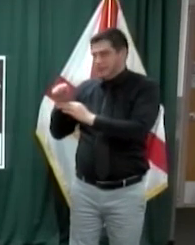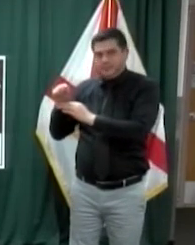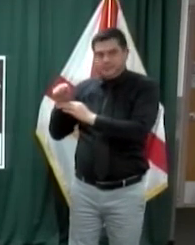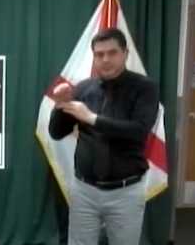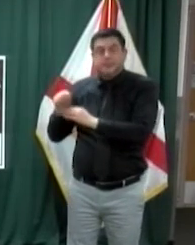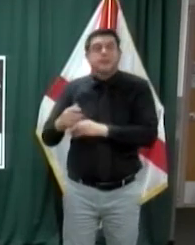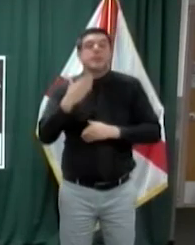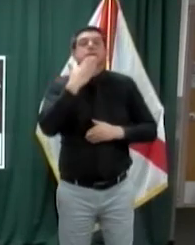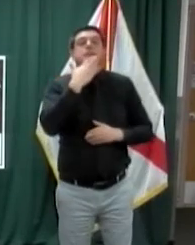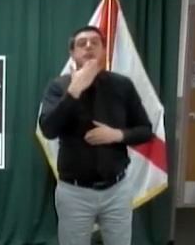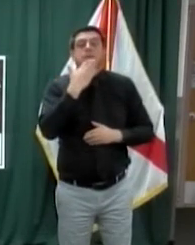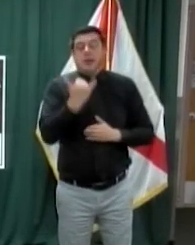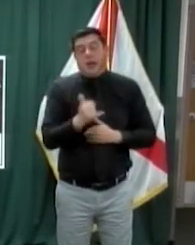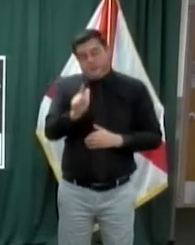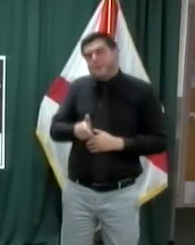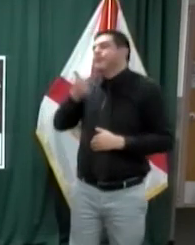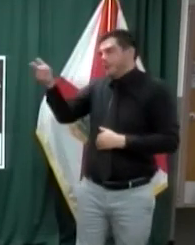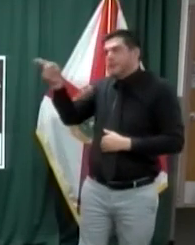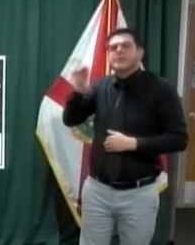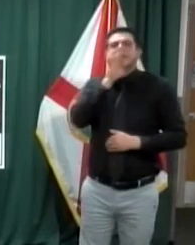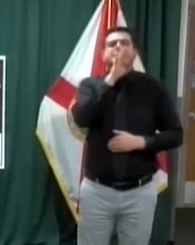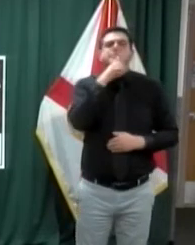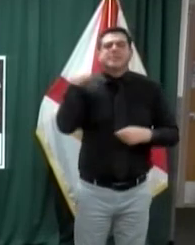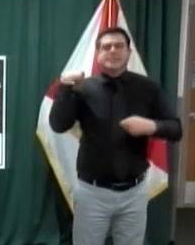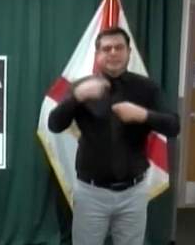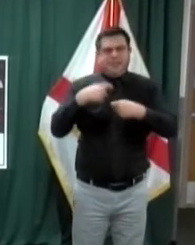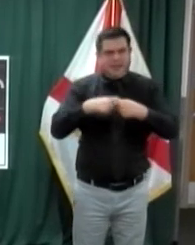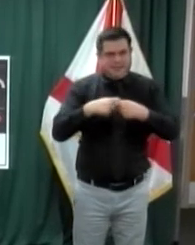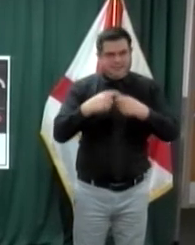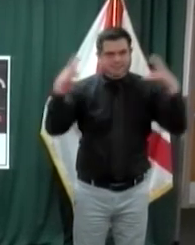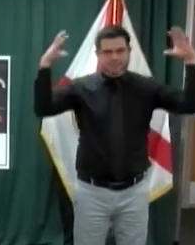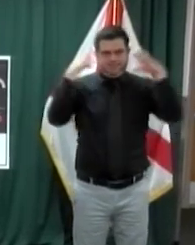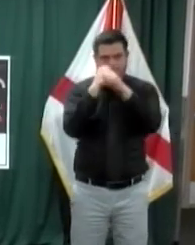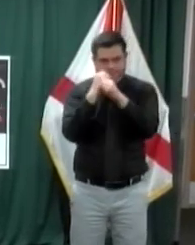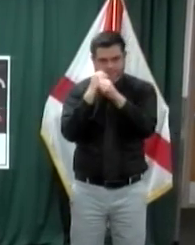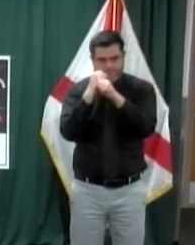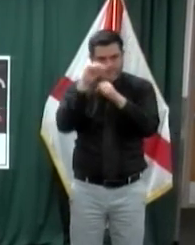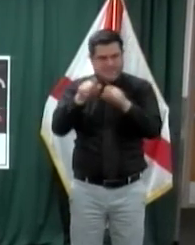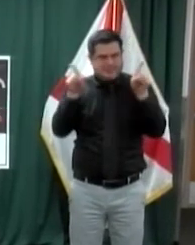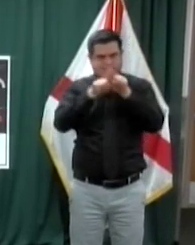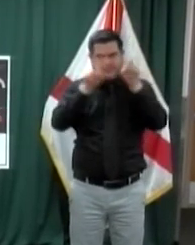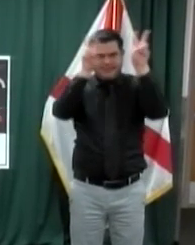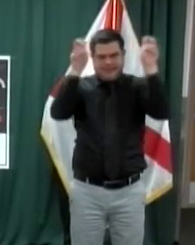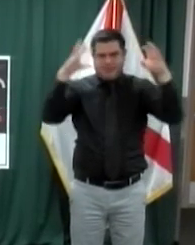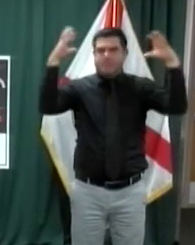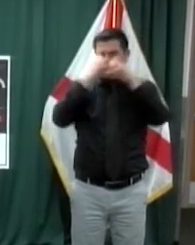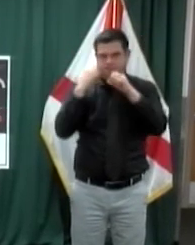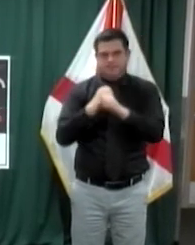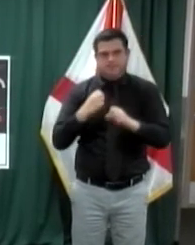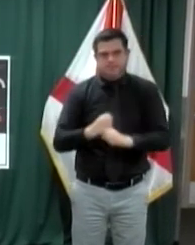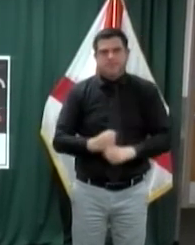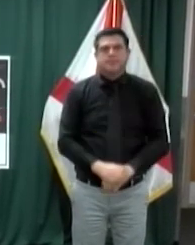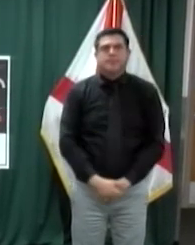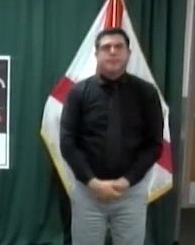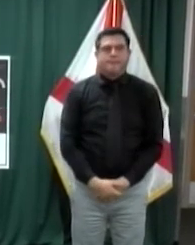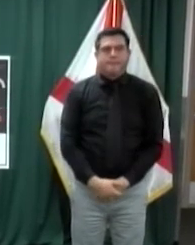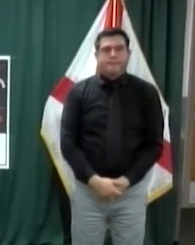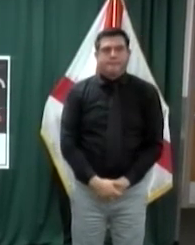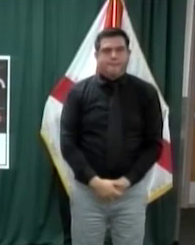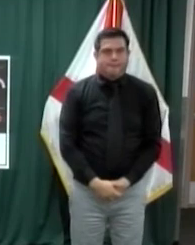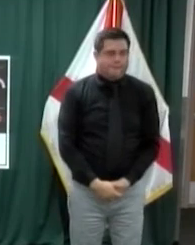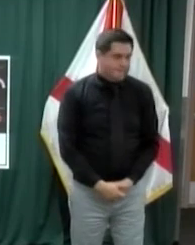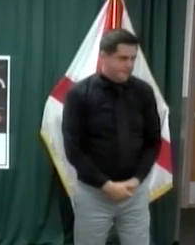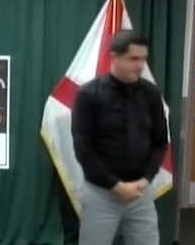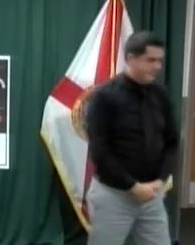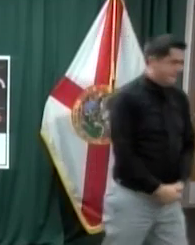Thank you, Pam, and thank you, Mr. Chairman, and buenas tardes a todos. En este momento les daré un resumen de todo lo que se ha discutido hoy